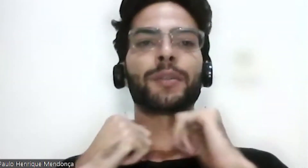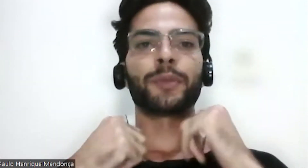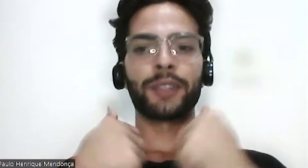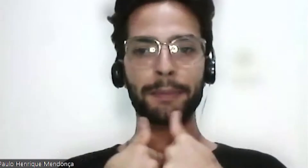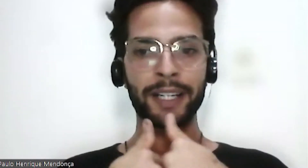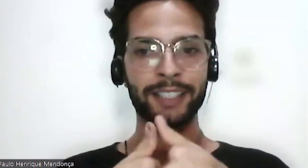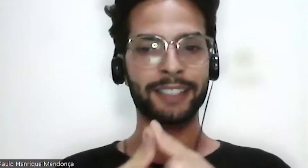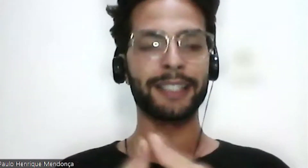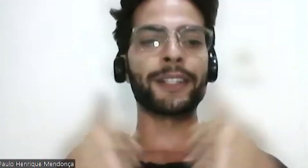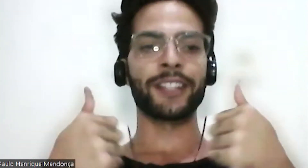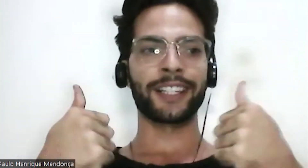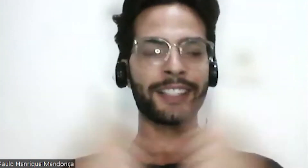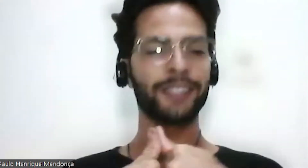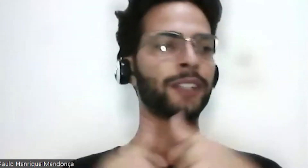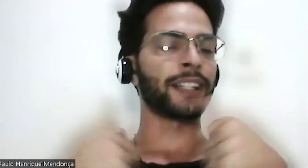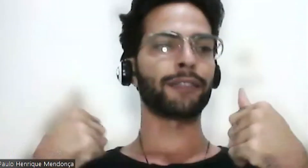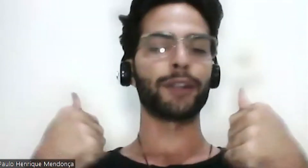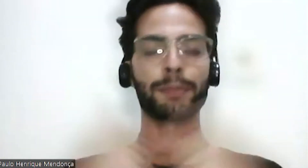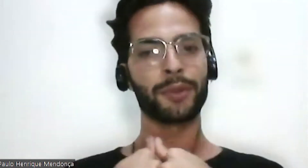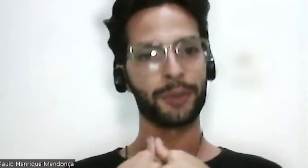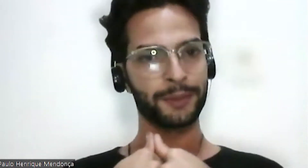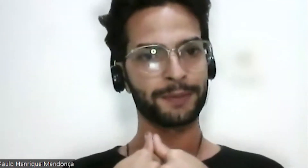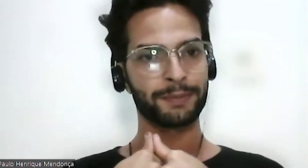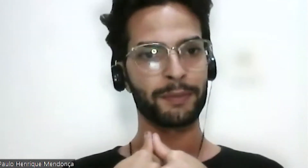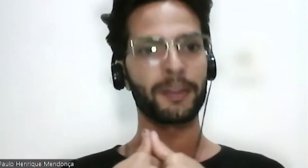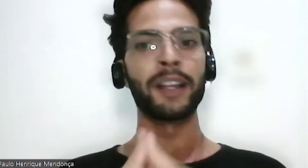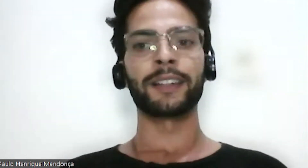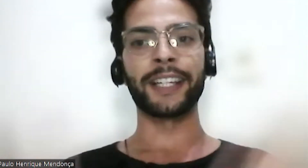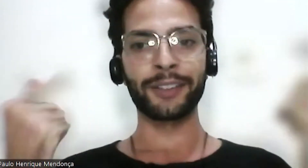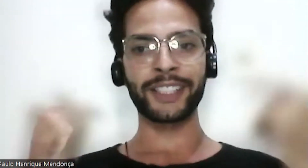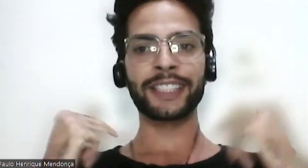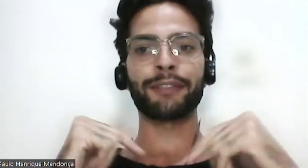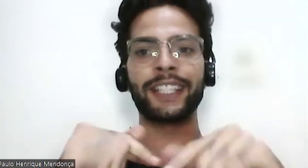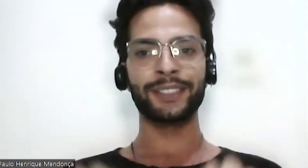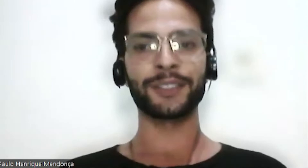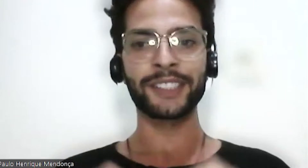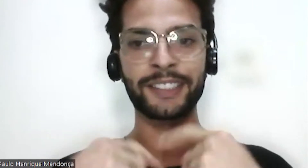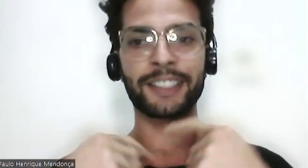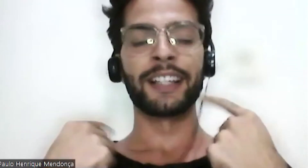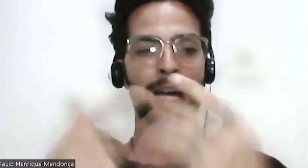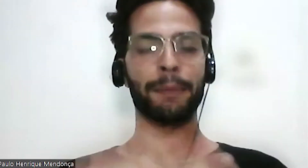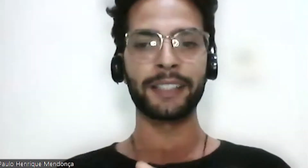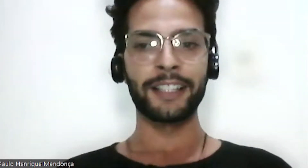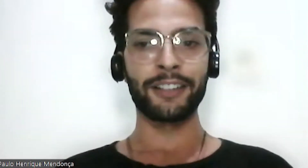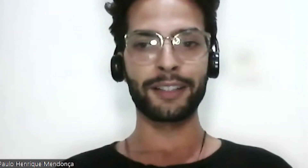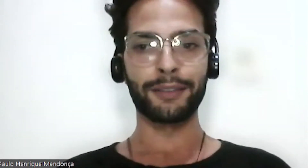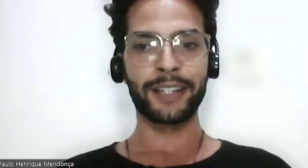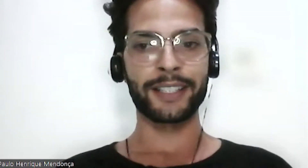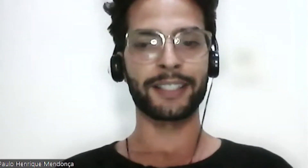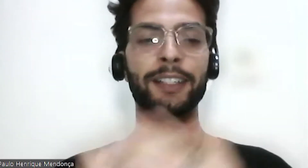muito bacana, mas eu acredito que ainda foi pouco. Tendo essas reflexões a partir da nossa conversa.